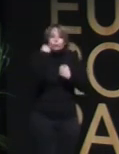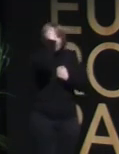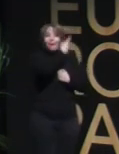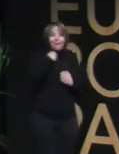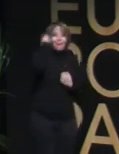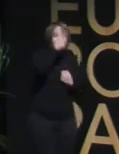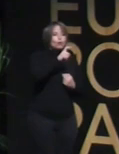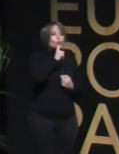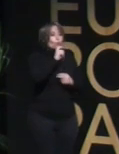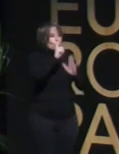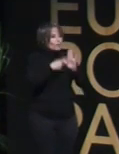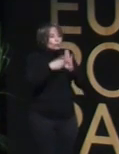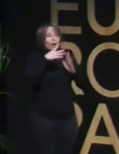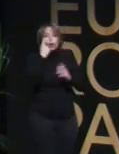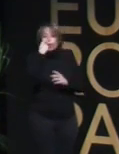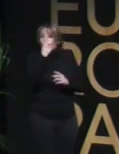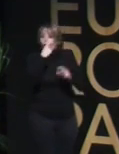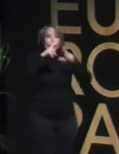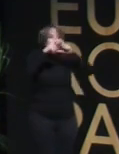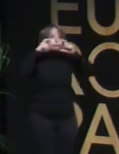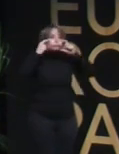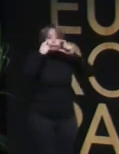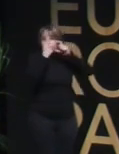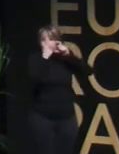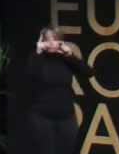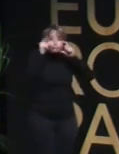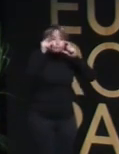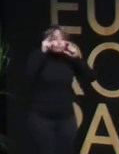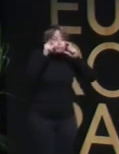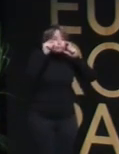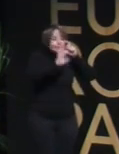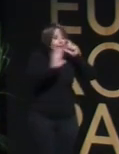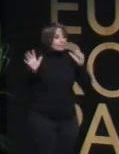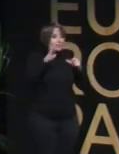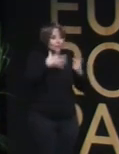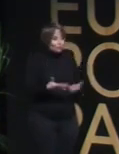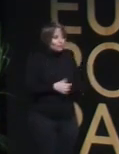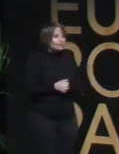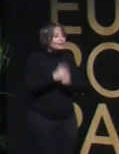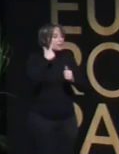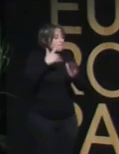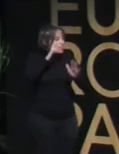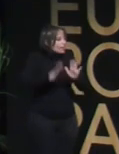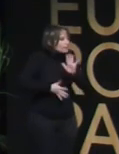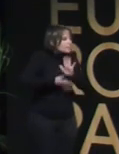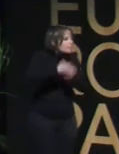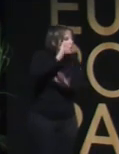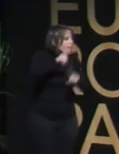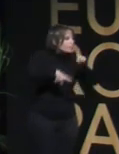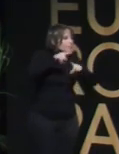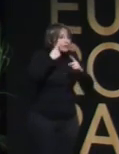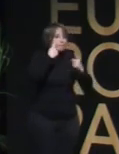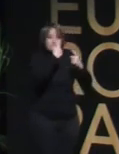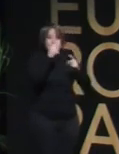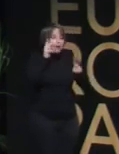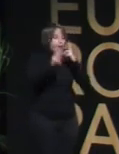por completo. Ahora es a los ojos, porque es la parte que han aprendido a detectar un poco las personas, ¿no? Con cierta tendencia de retraimiento en función de la mirada. Por lo